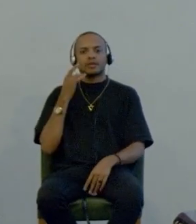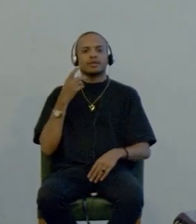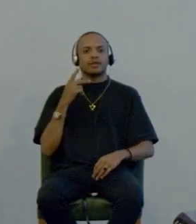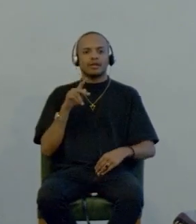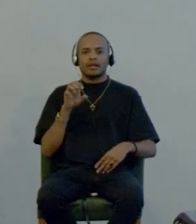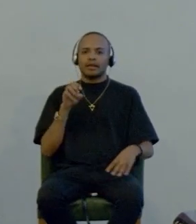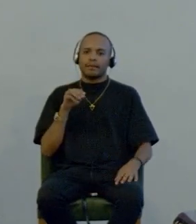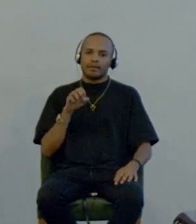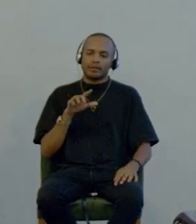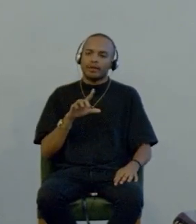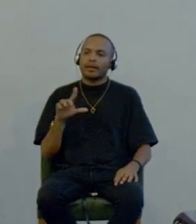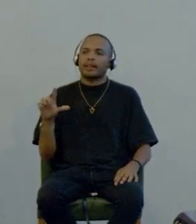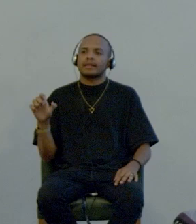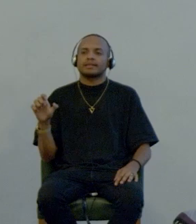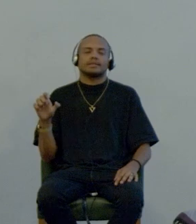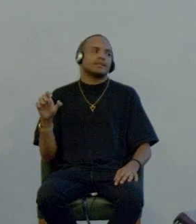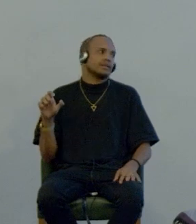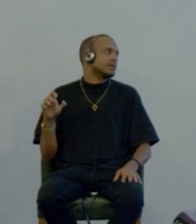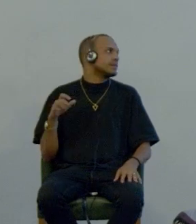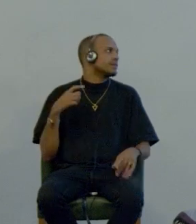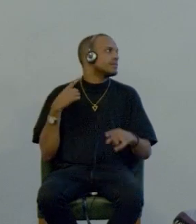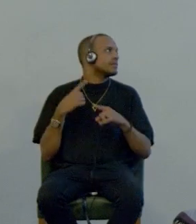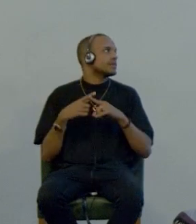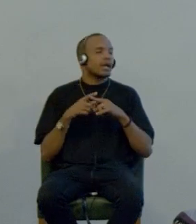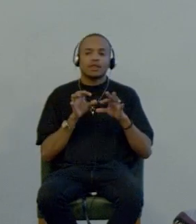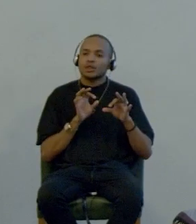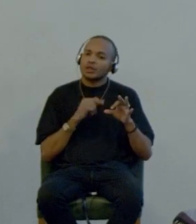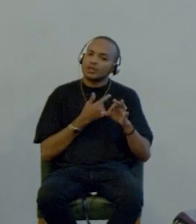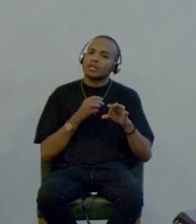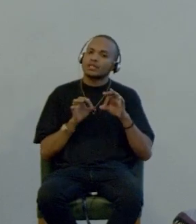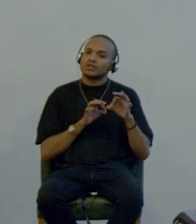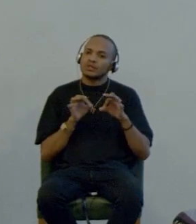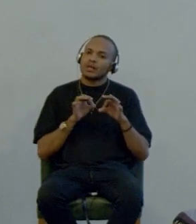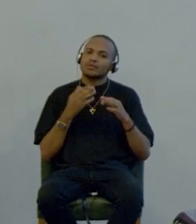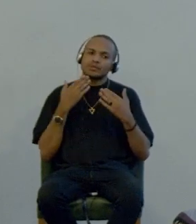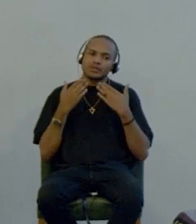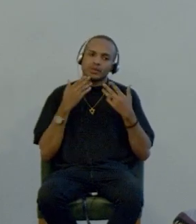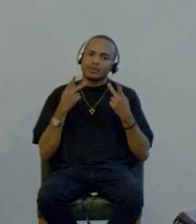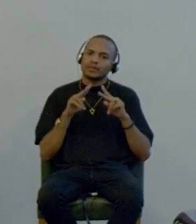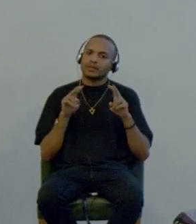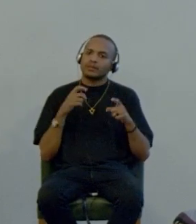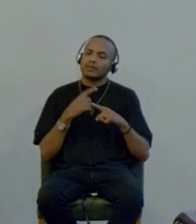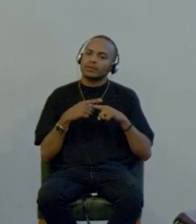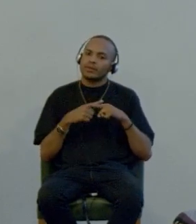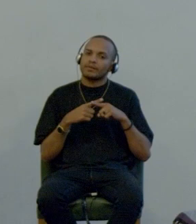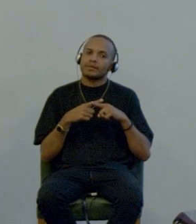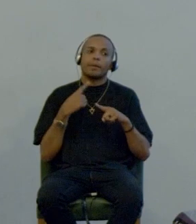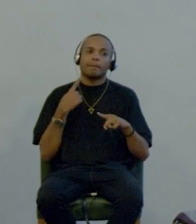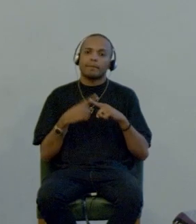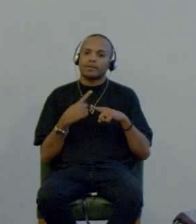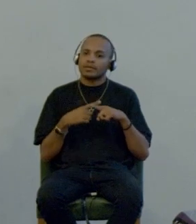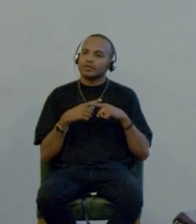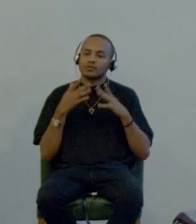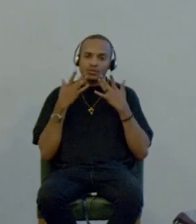théâtre prend ou s'articule et dialogue avec cette question-là? Parce que c'est aussi une question d'espace. Et